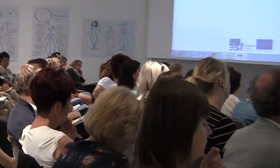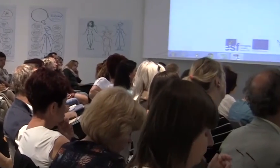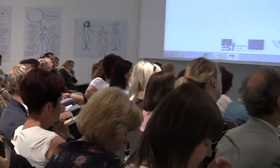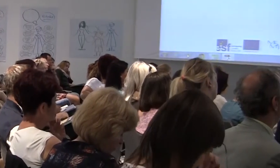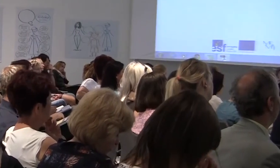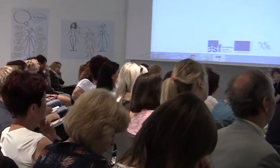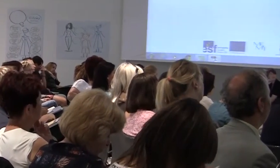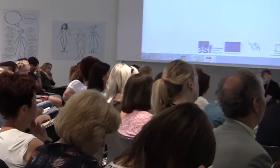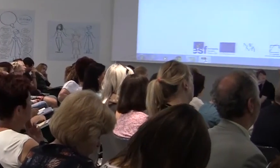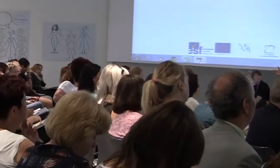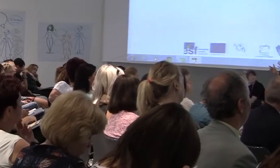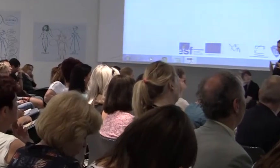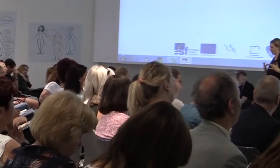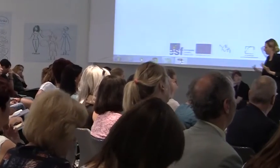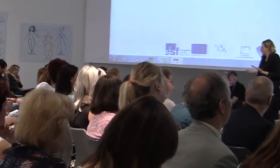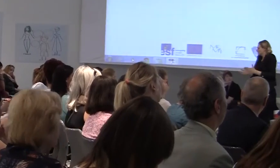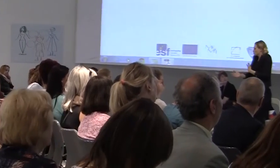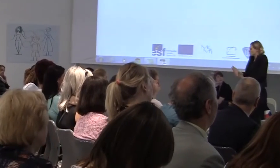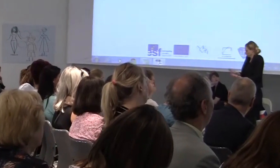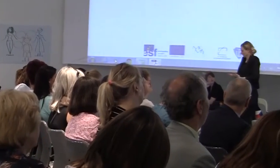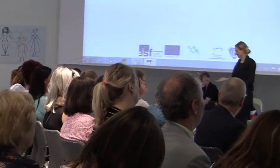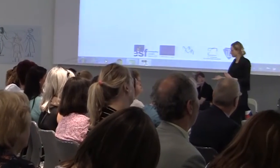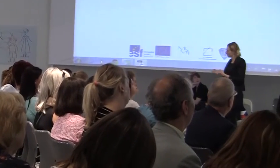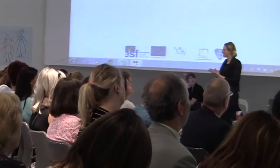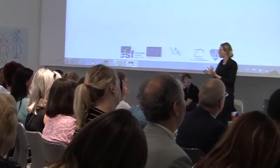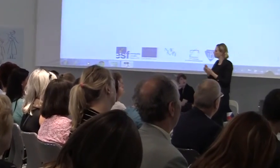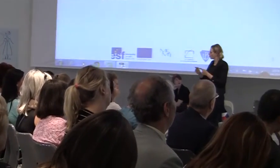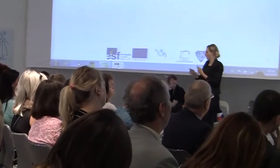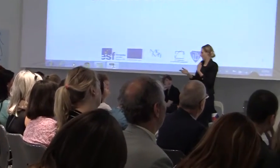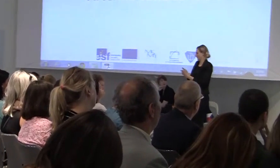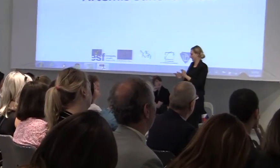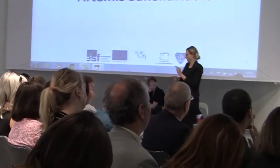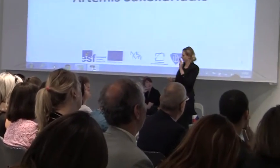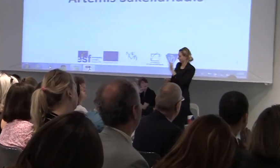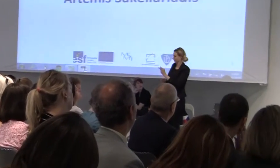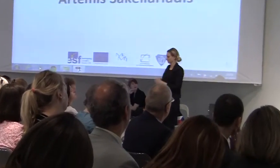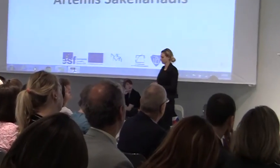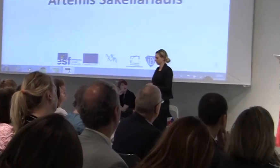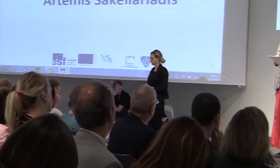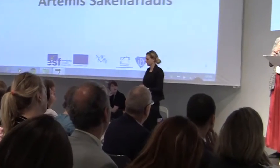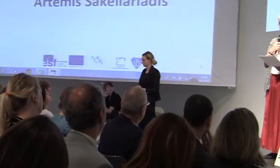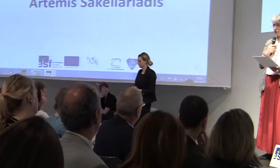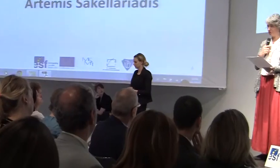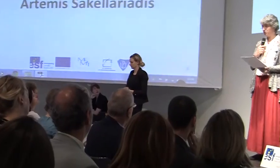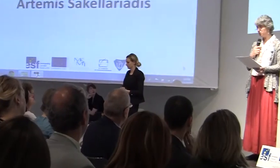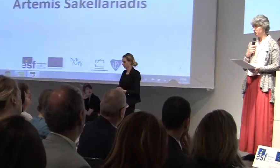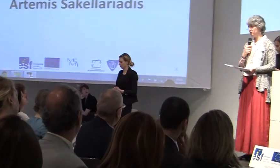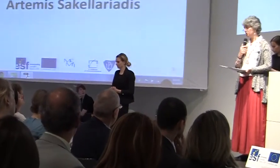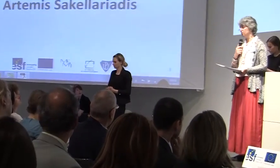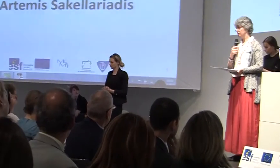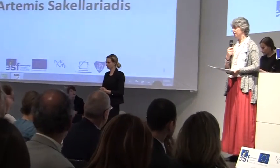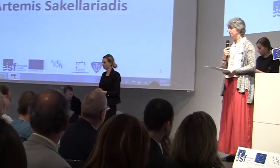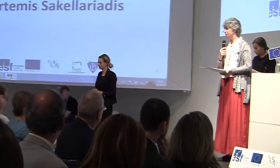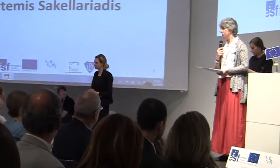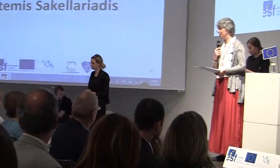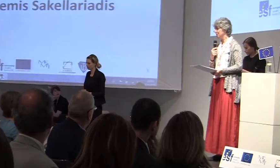Now one of the drawbacks of understanding disability in such different ways is that disabled children's needs are also